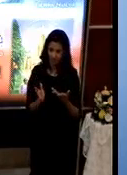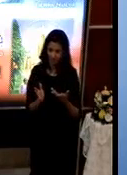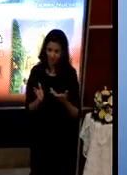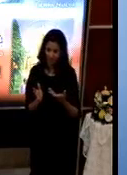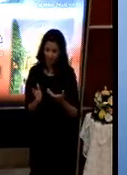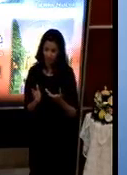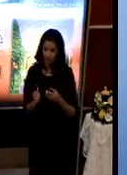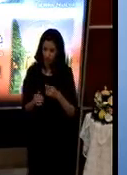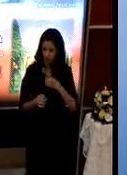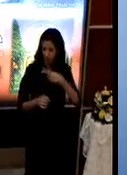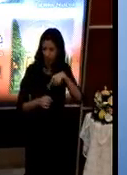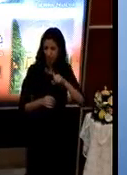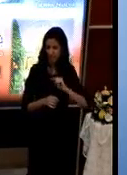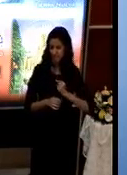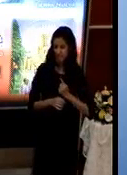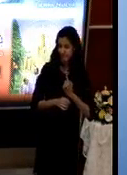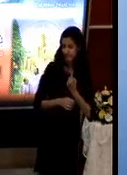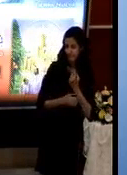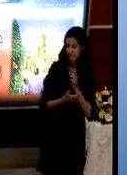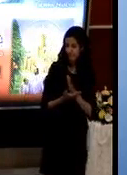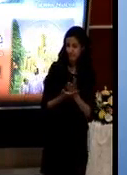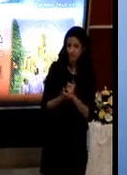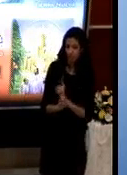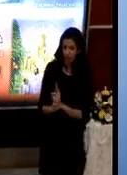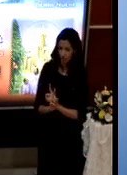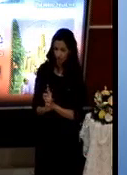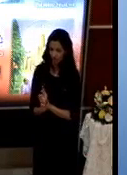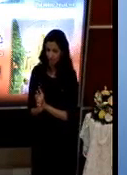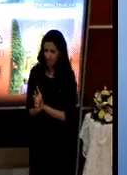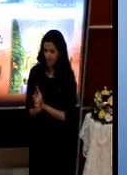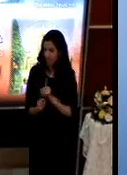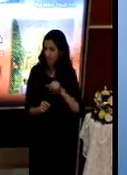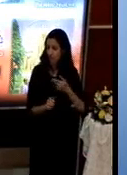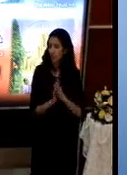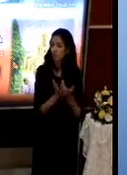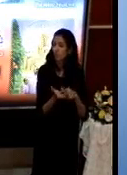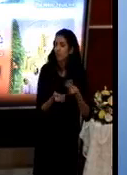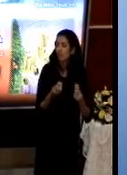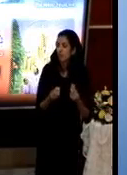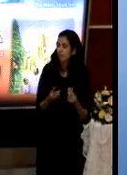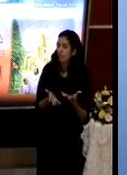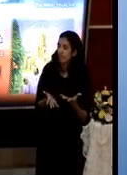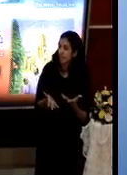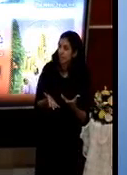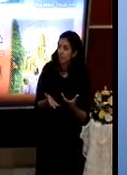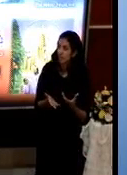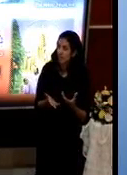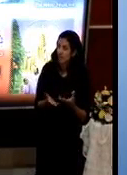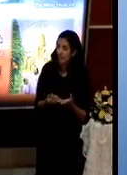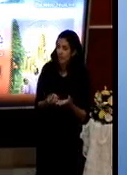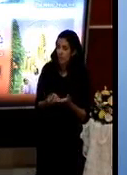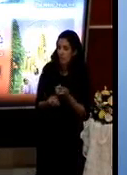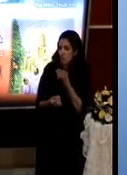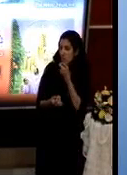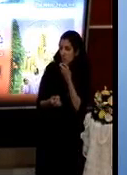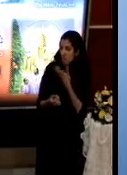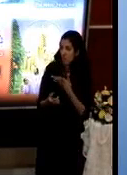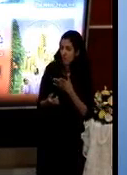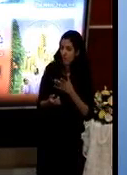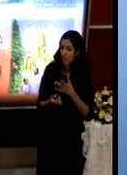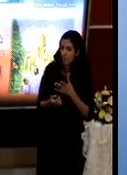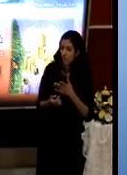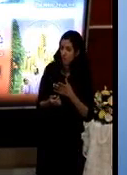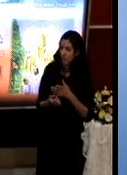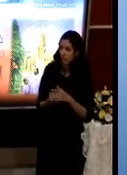propios caminos. En algunas otras versiones dice, evitando tus viajes. No dice